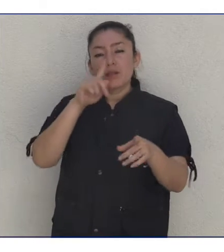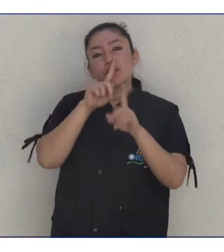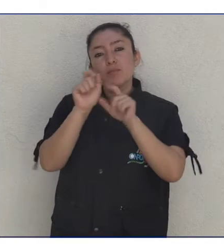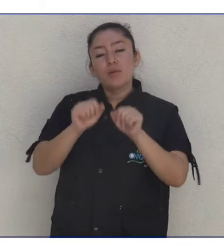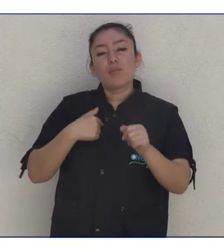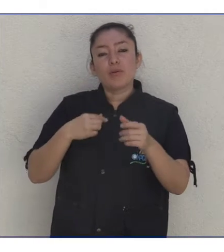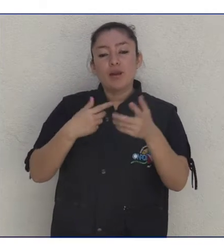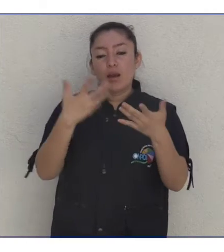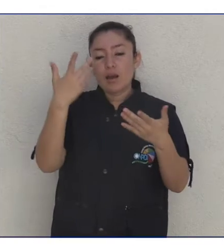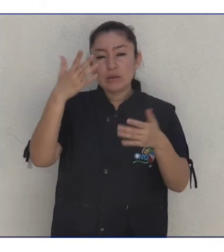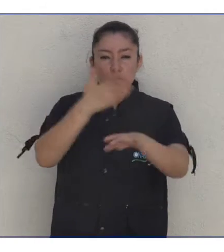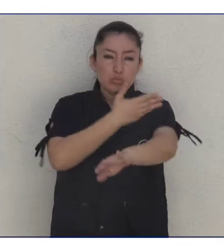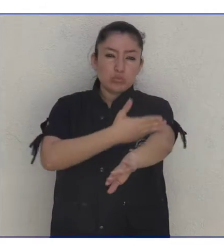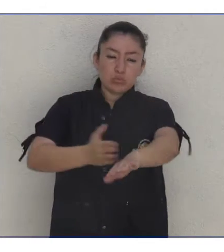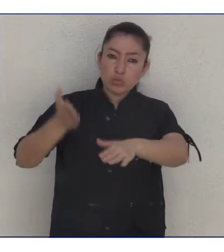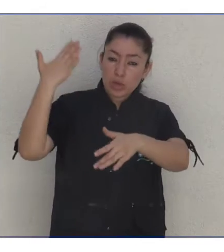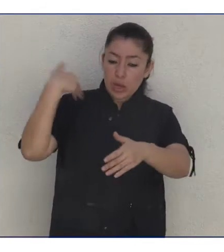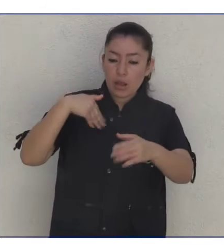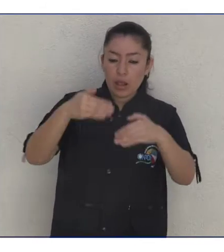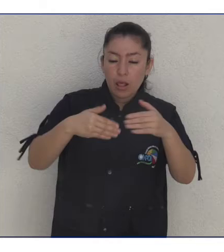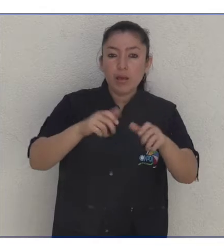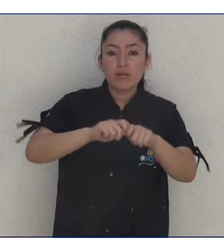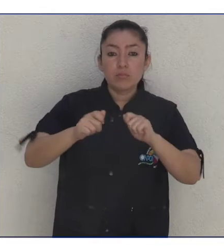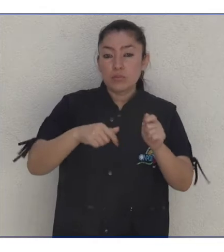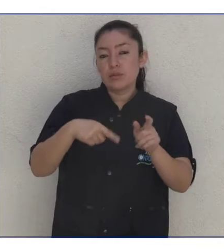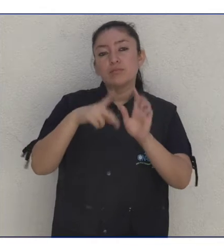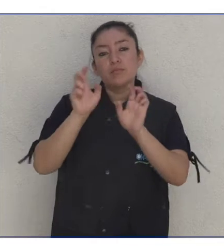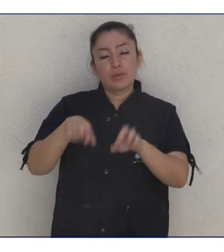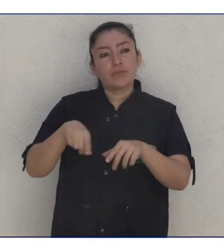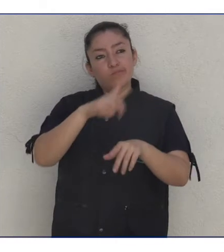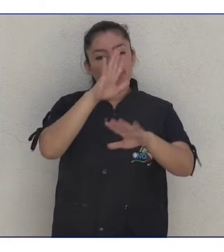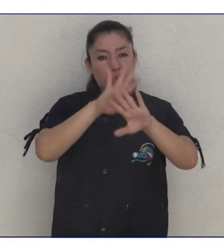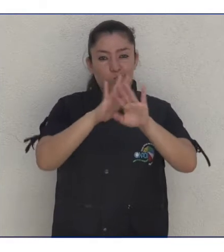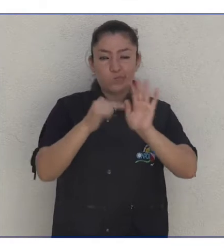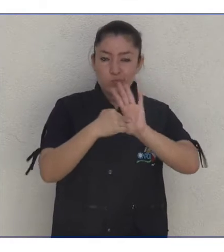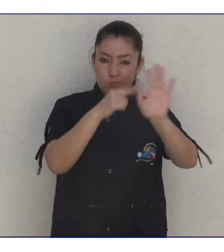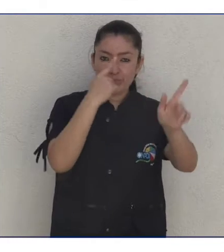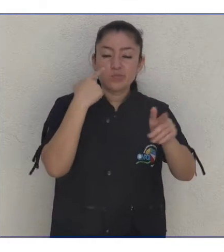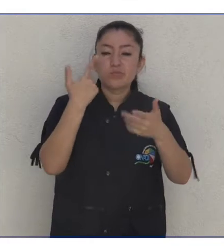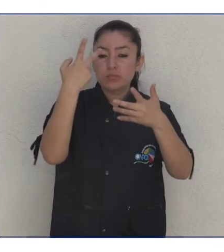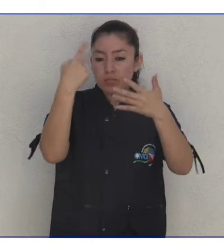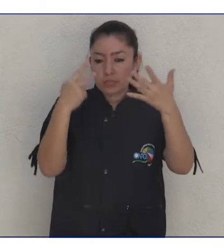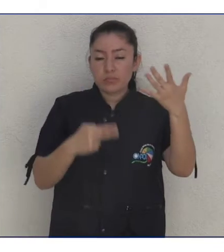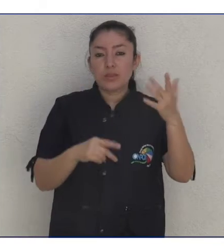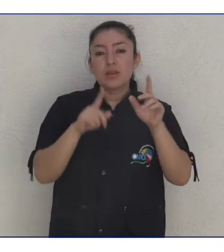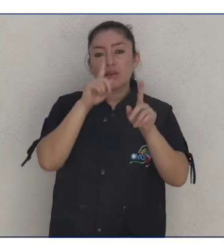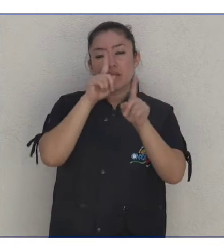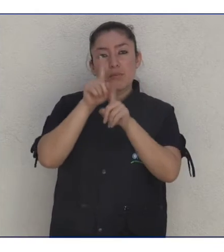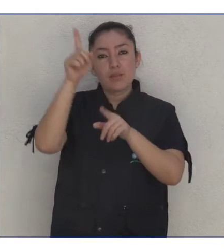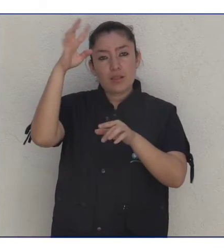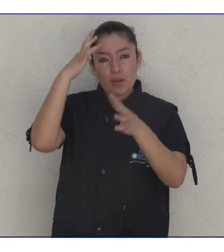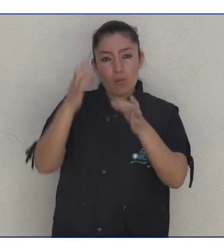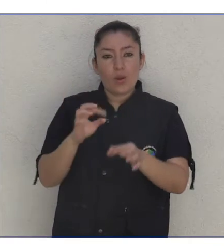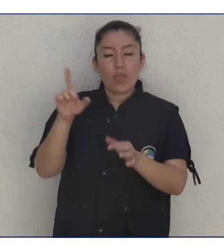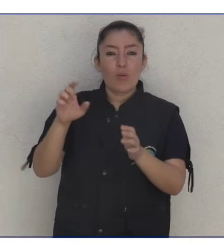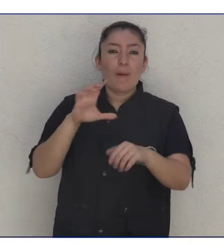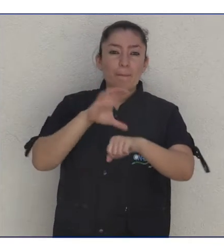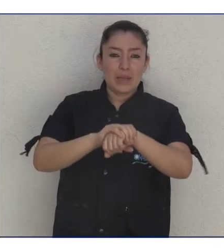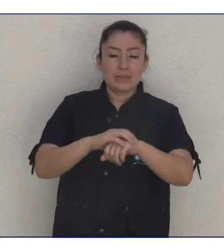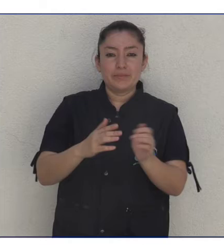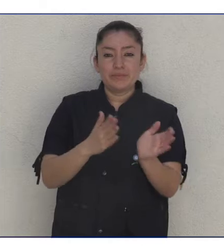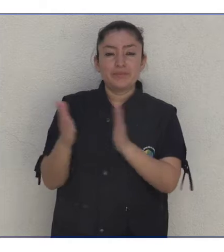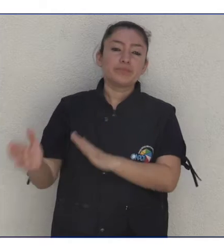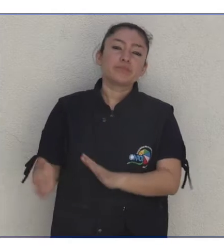alteración o modificación de archivos históricos. Aplicará el delito de depredación del patrimonio nacional regulado en el Código Penal.